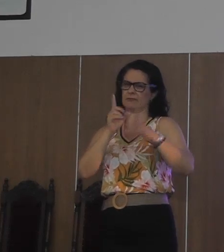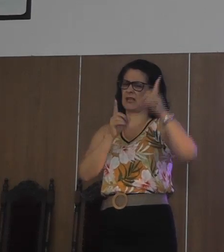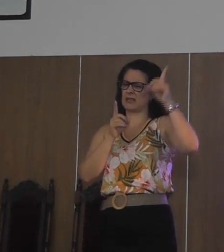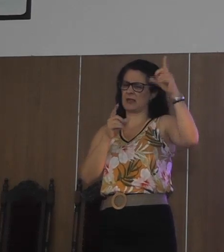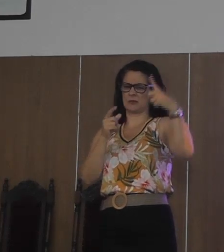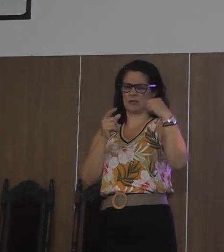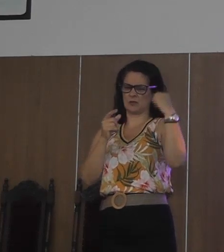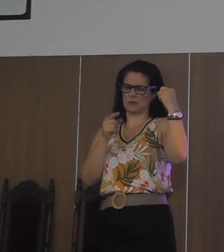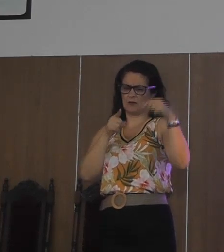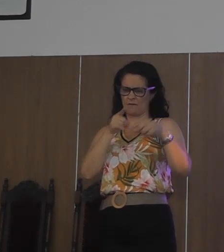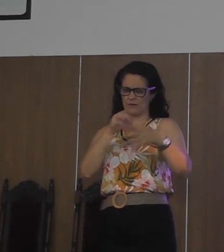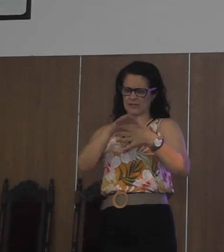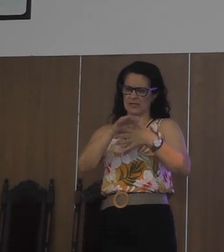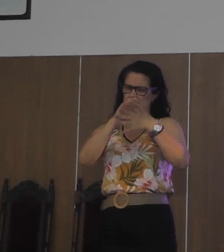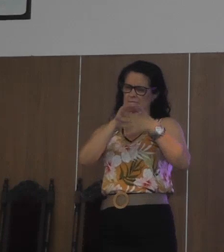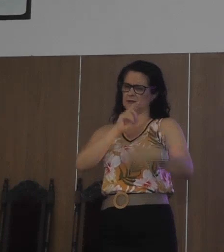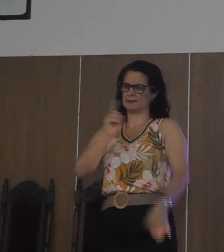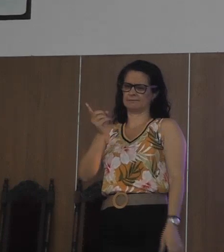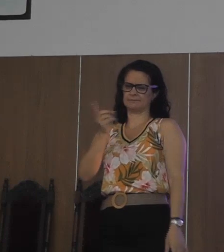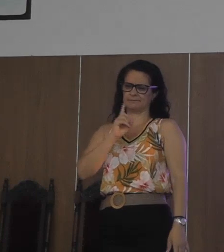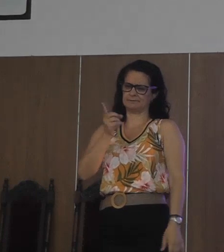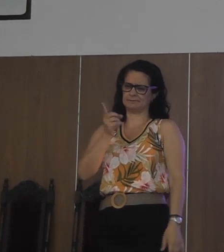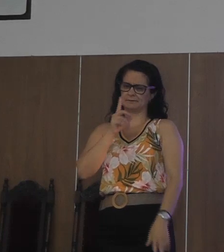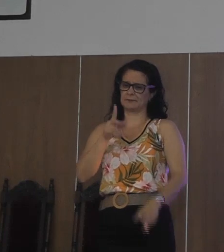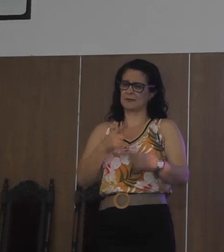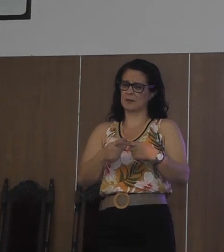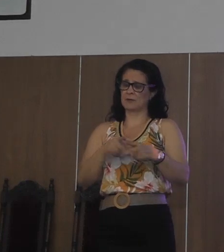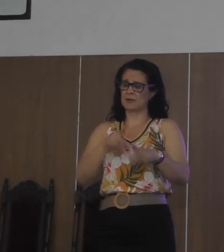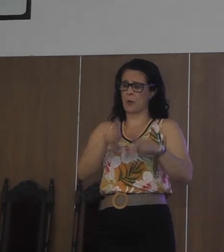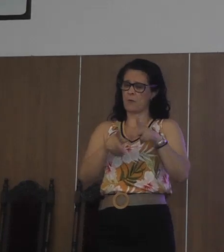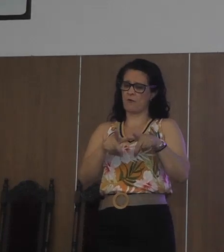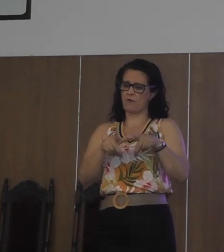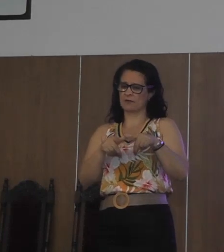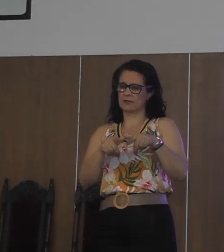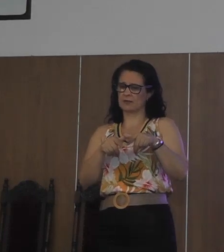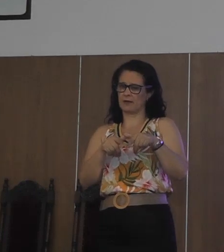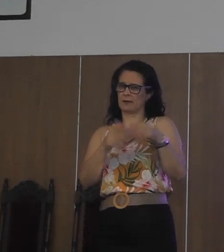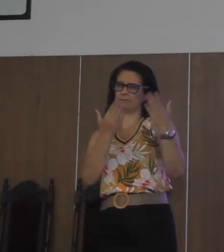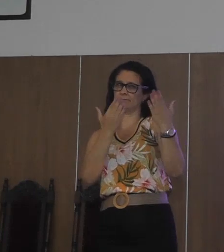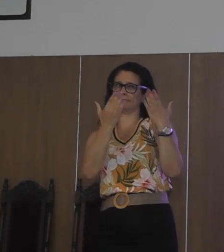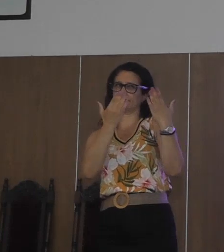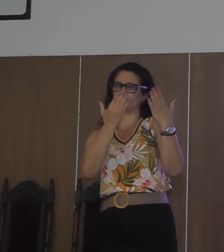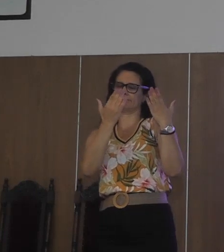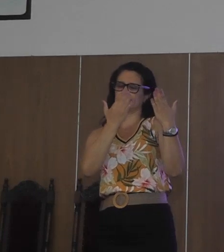Com certeza havia isso no meio do povo. Um homem agora que tem que fazer